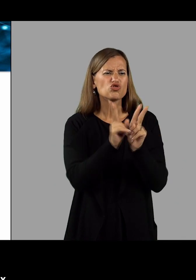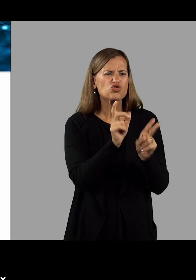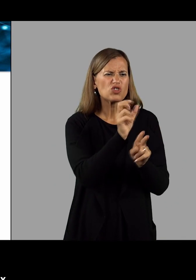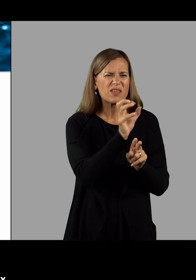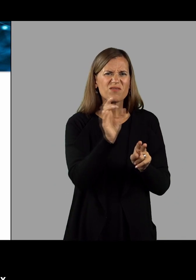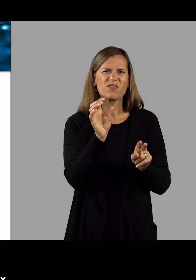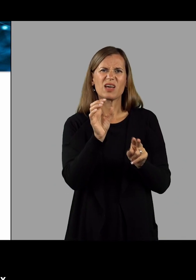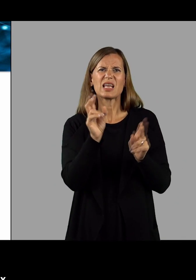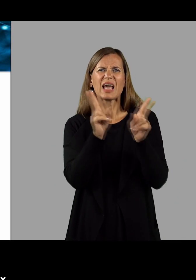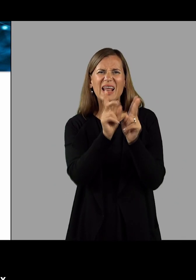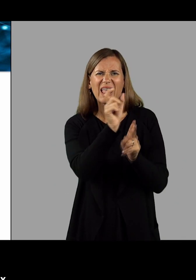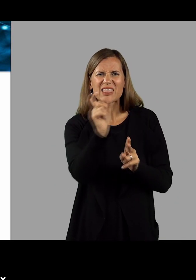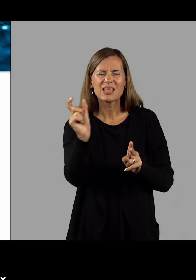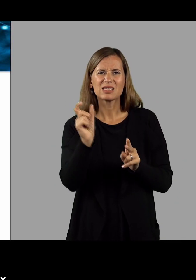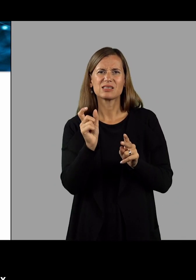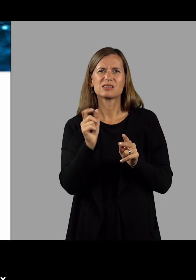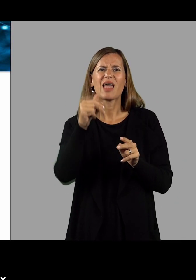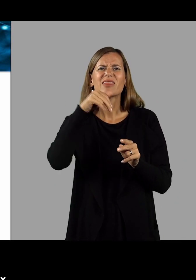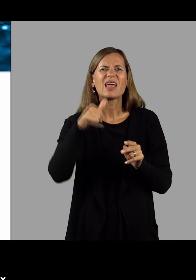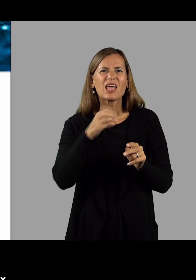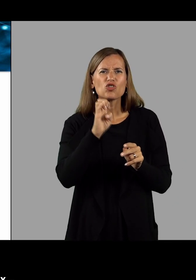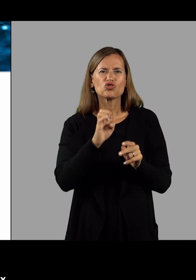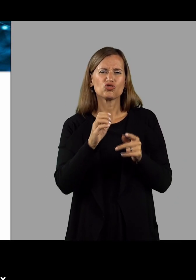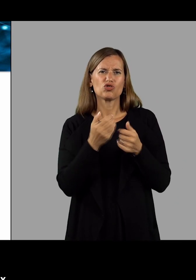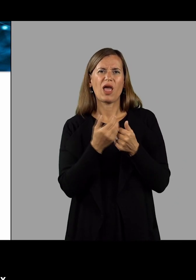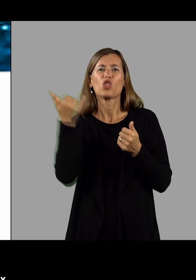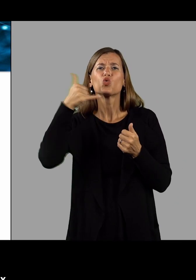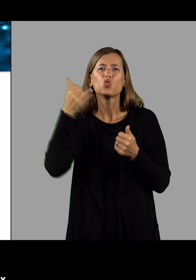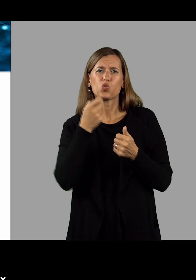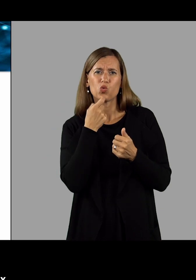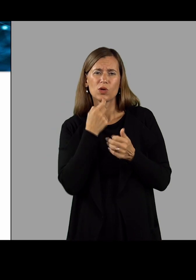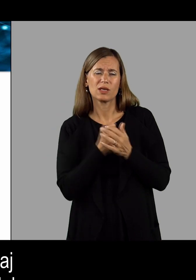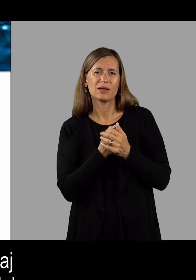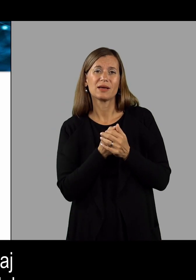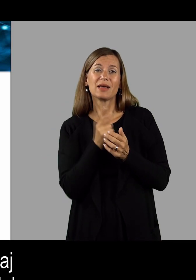z razločevanjem govora od hrupa.